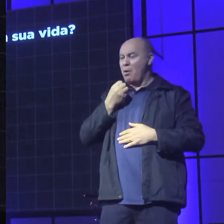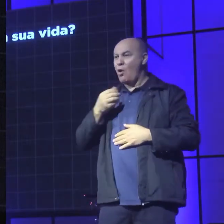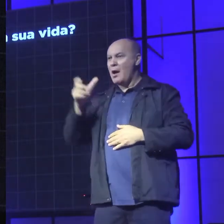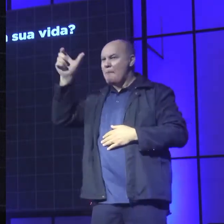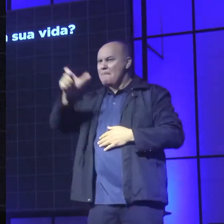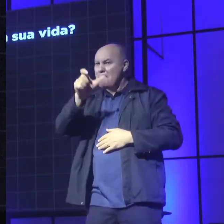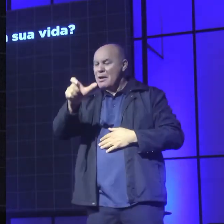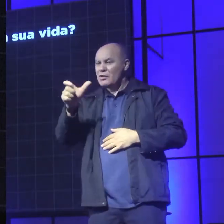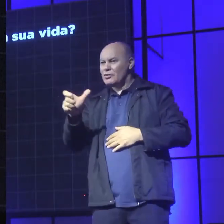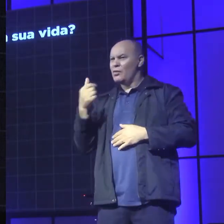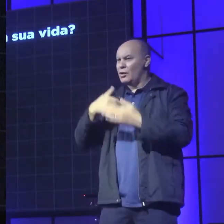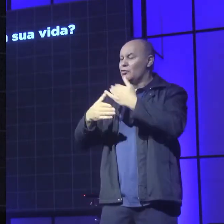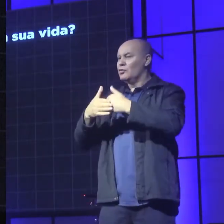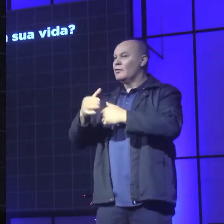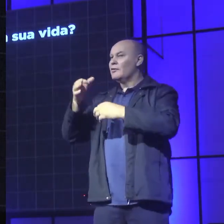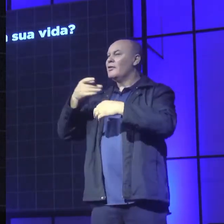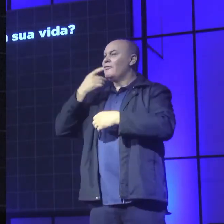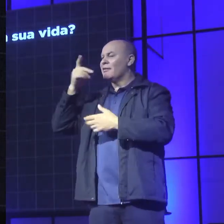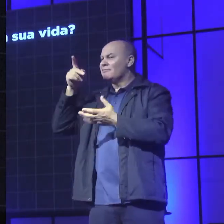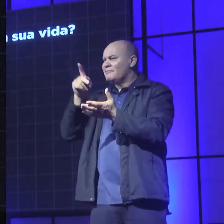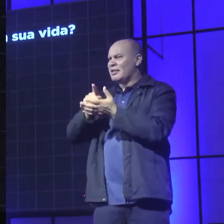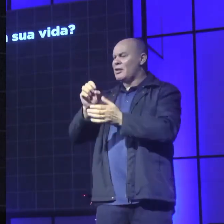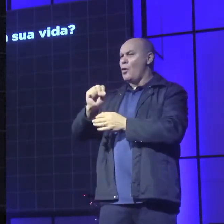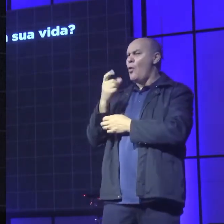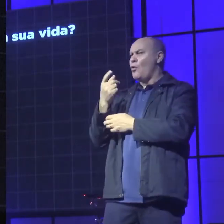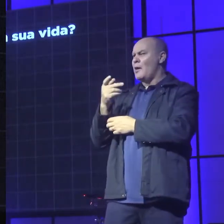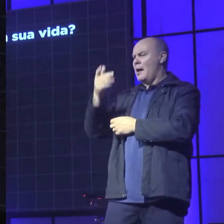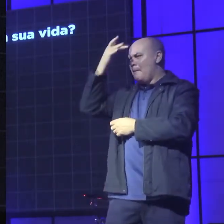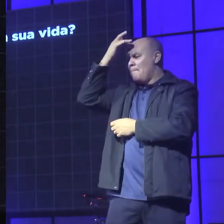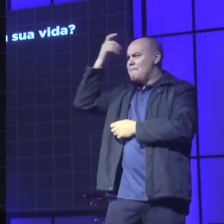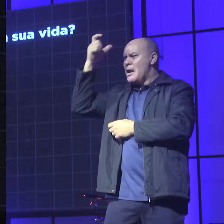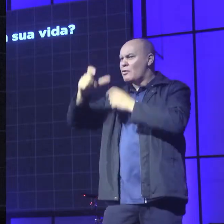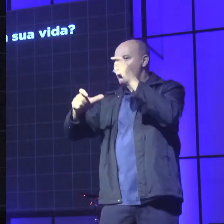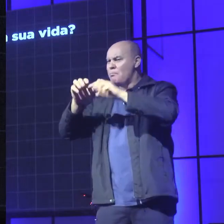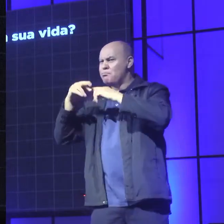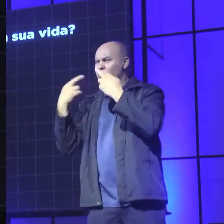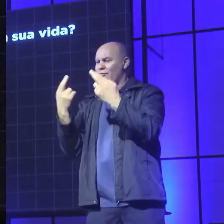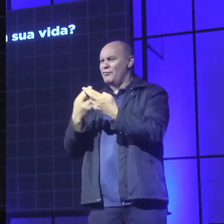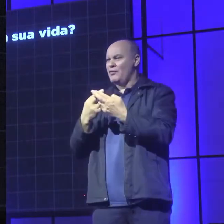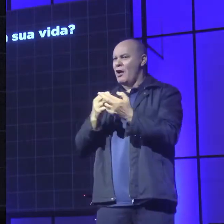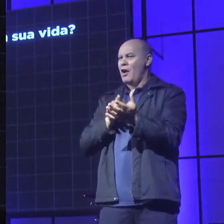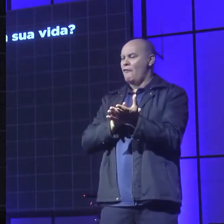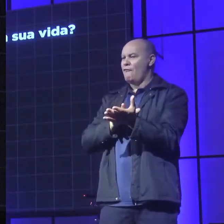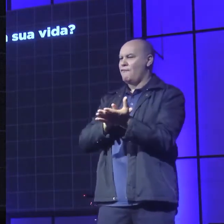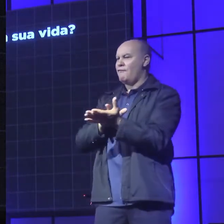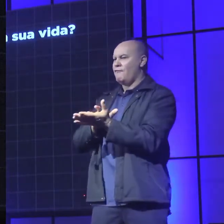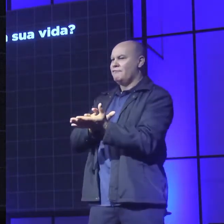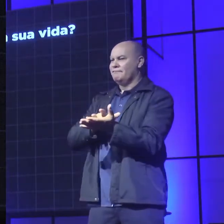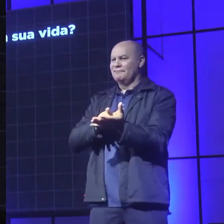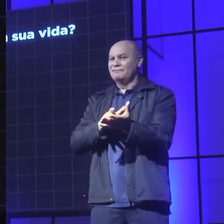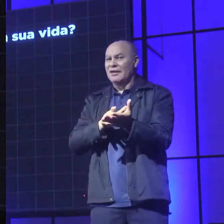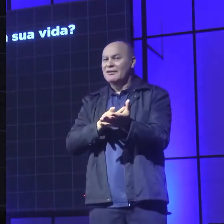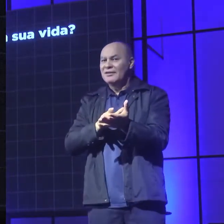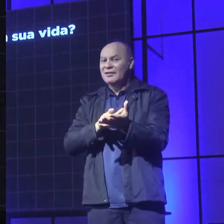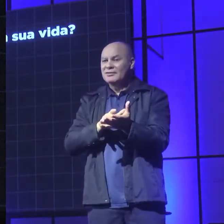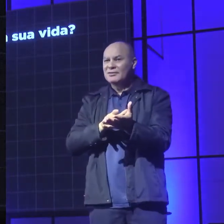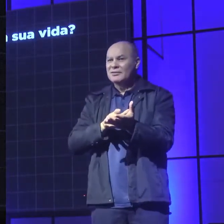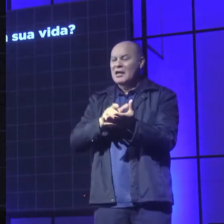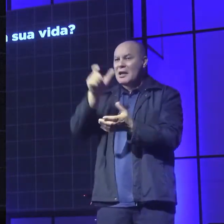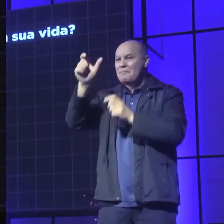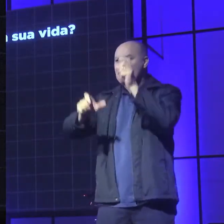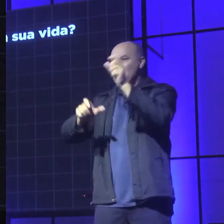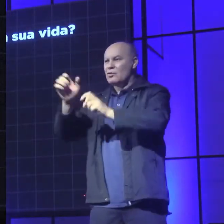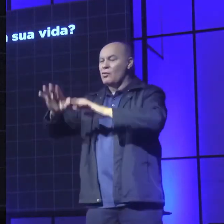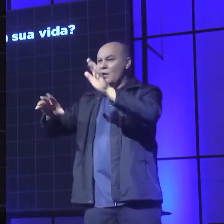pessoas tóxicas? Aquelas pessoas que envenenam a tua cabeça, envenenam os teus relacionamentos,